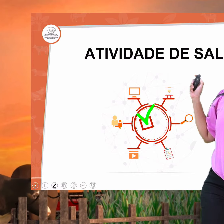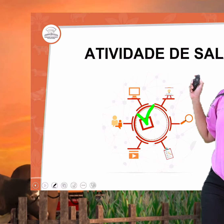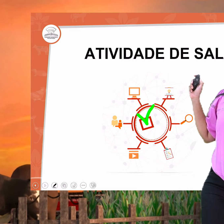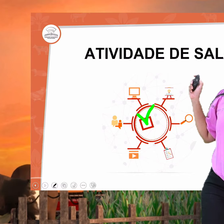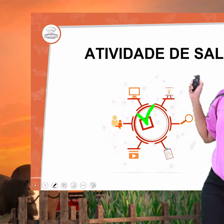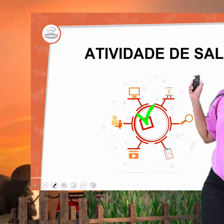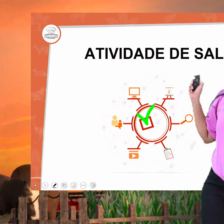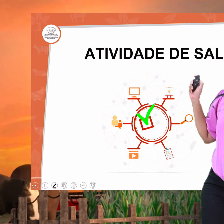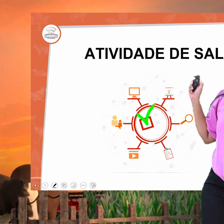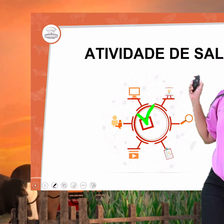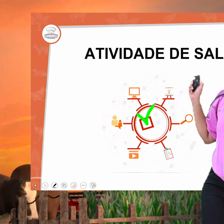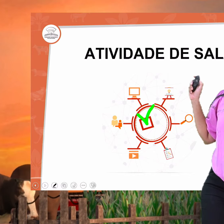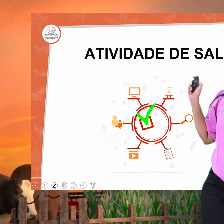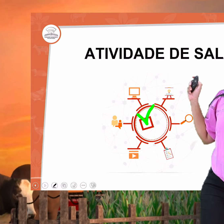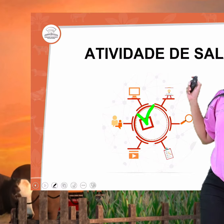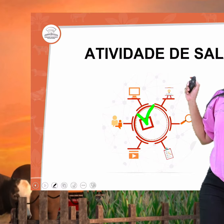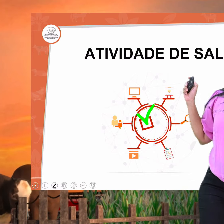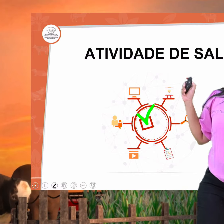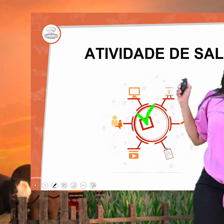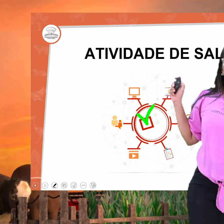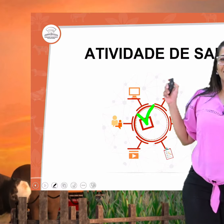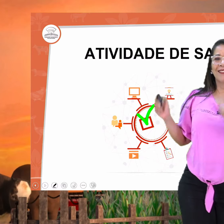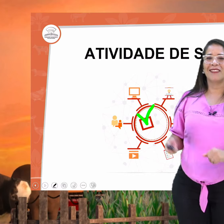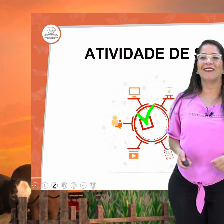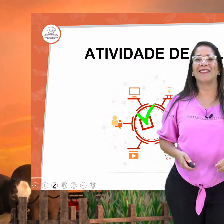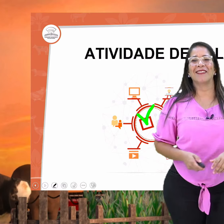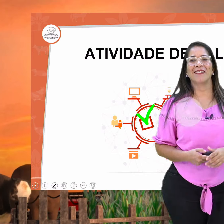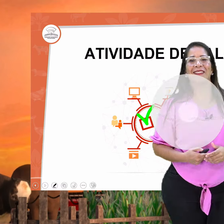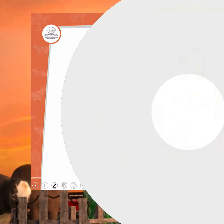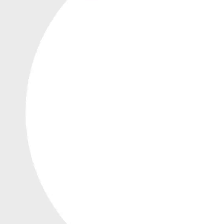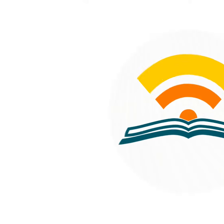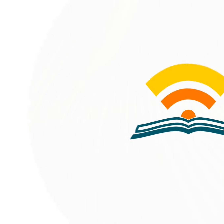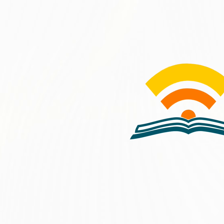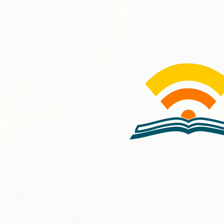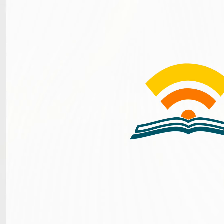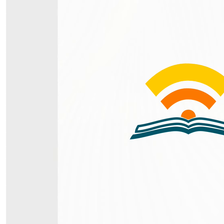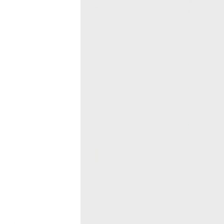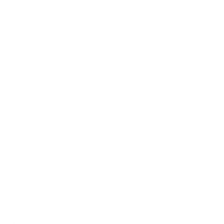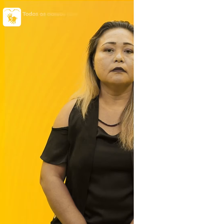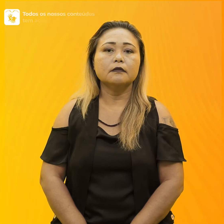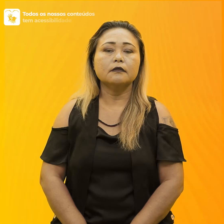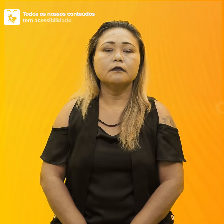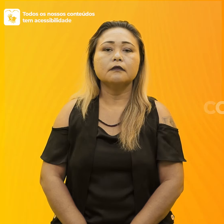E já a gente retorna, tá bom? Tchau.